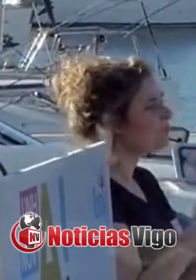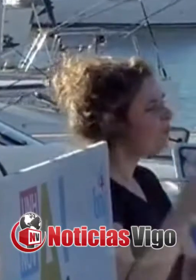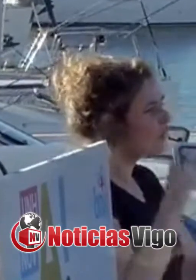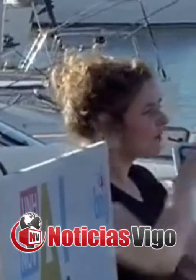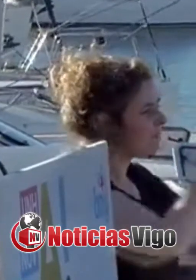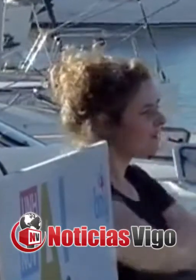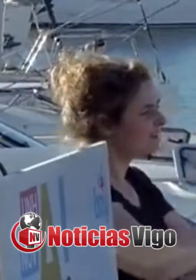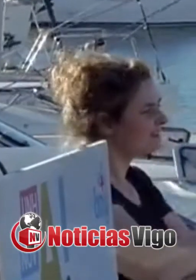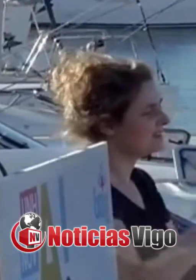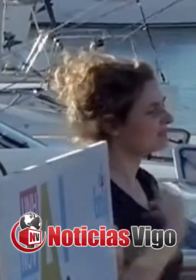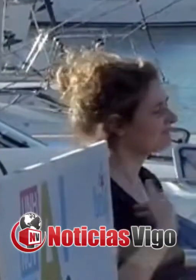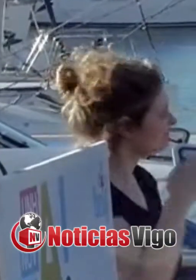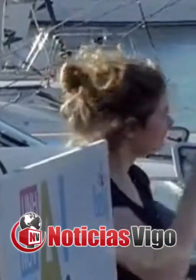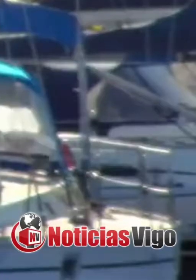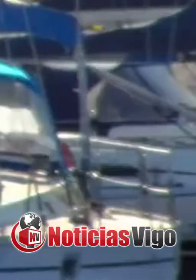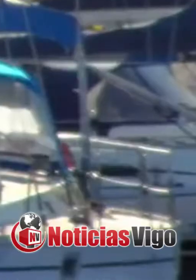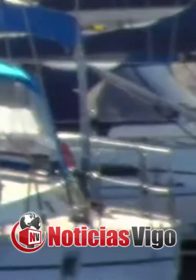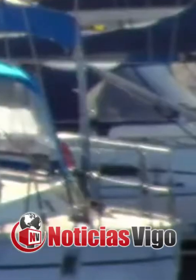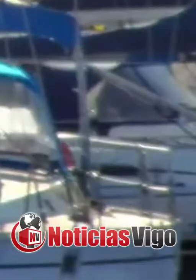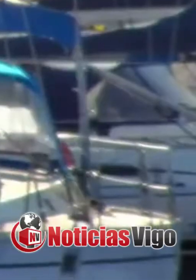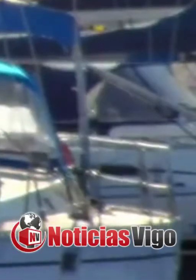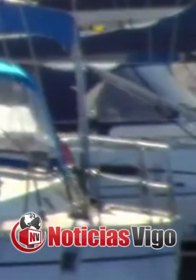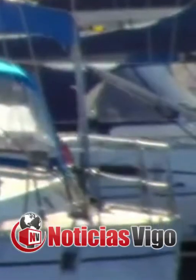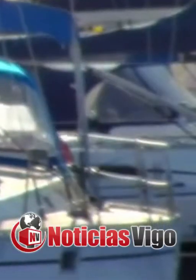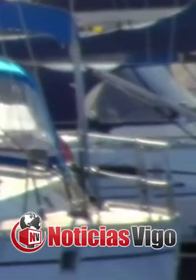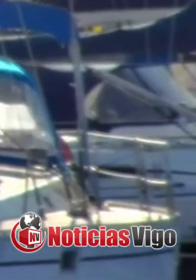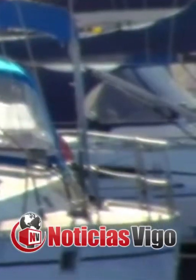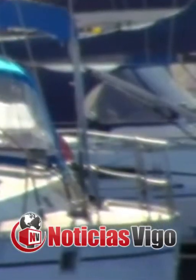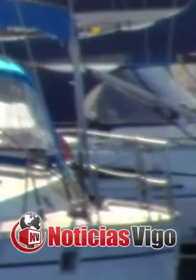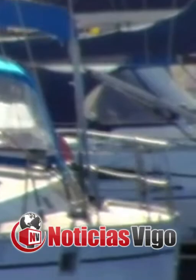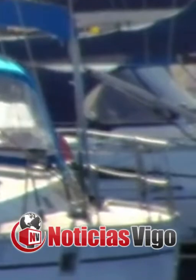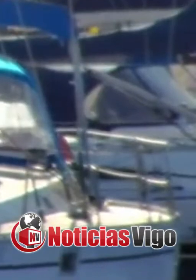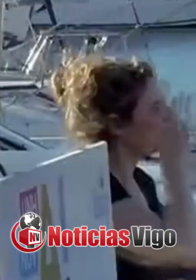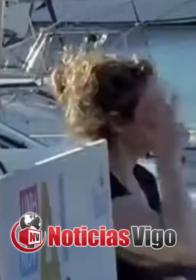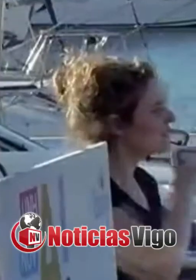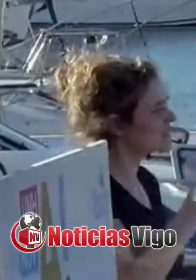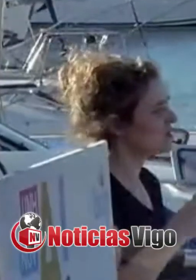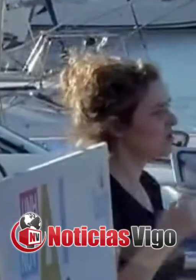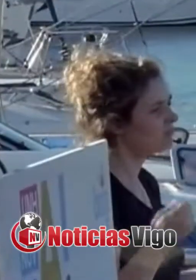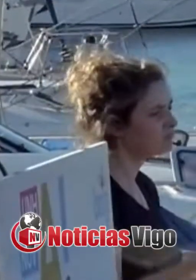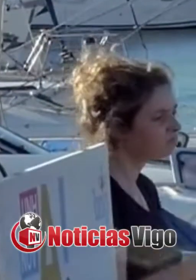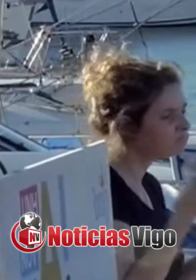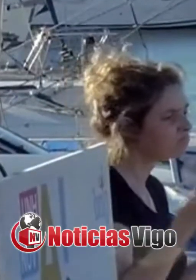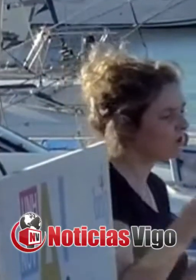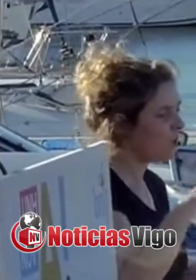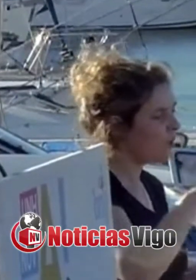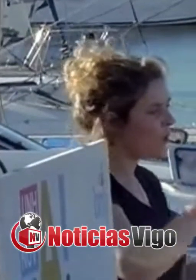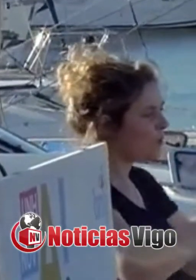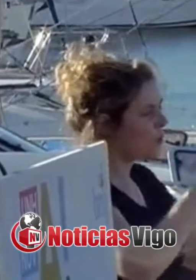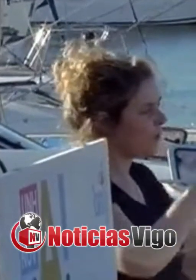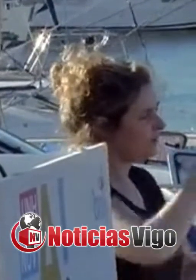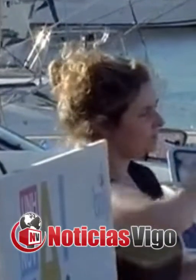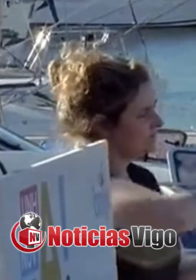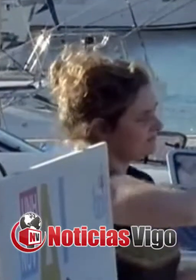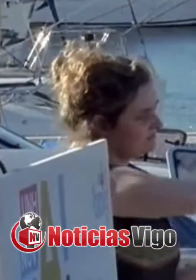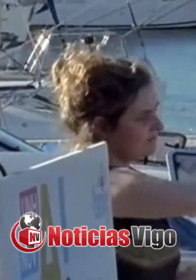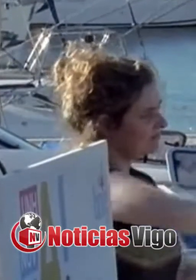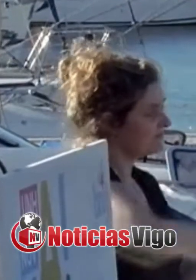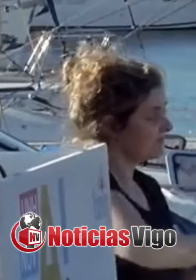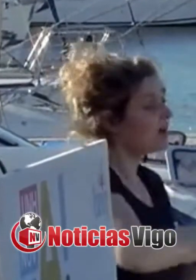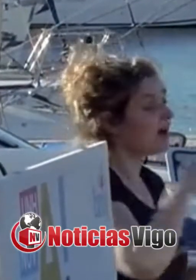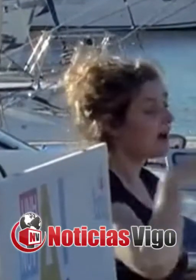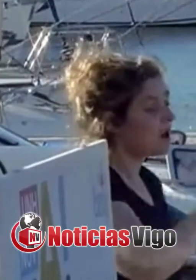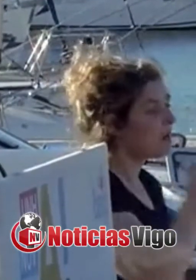miramos cara alá, somos a ría, somos o Atlántico. Vigo, o gran potencial desta cidade é ser un nodo central no eixo Atlántico. E o